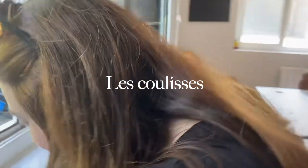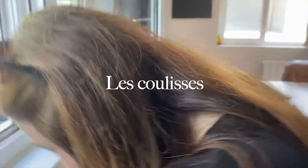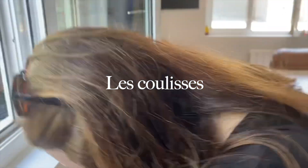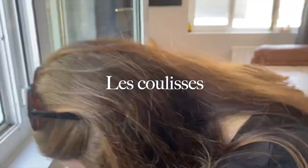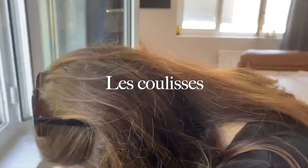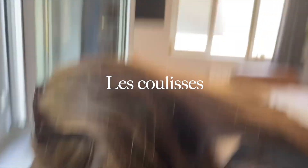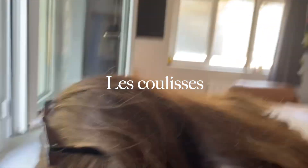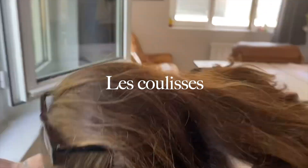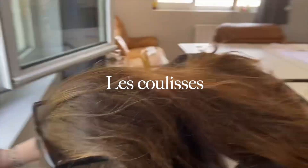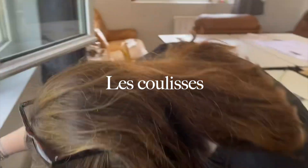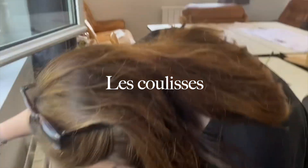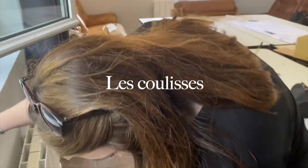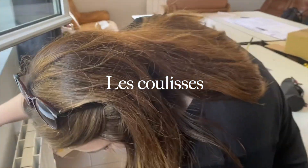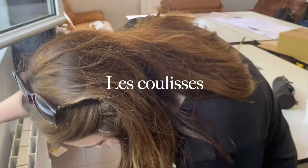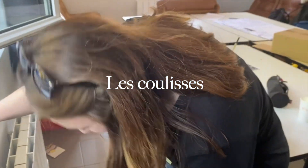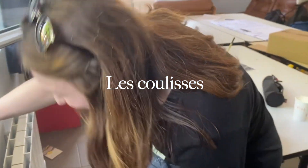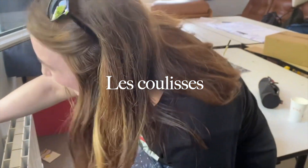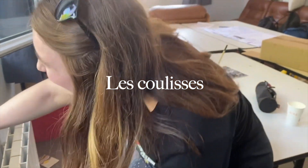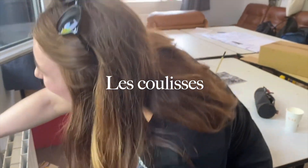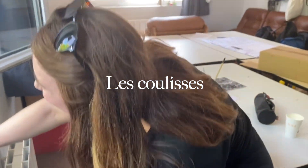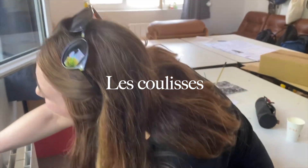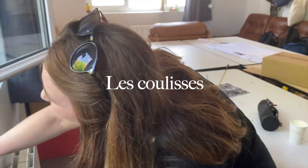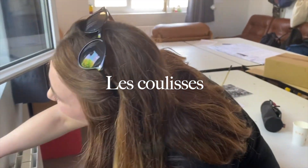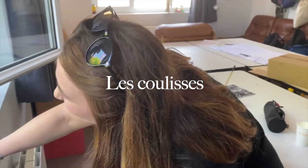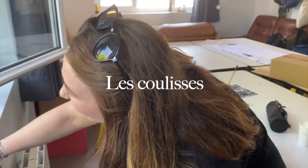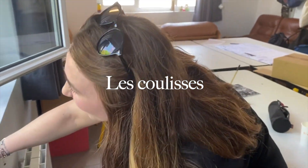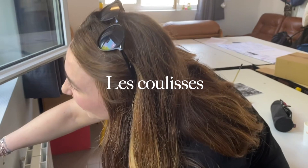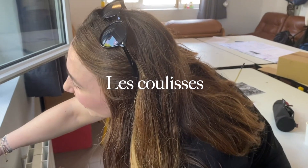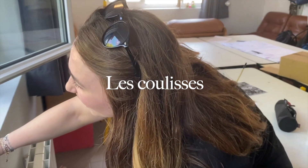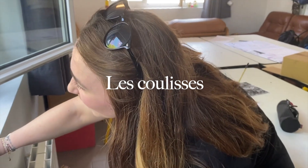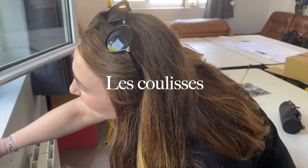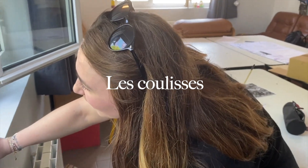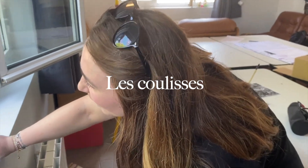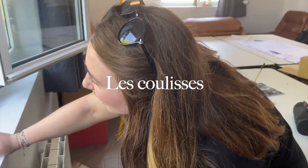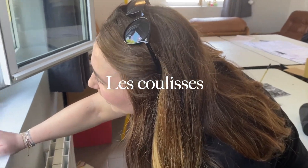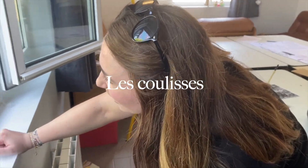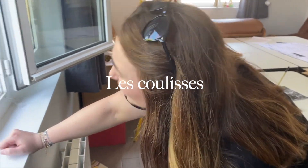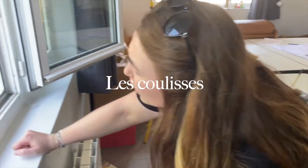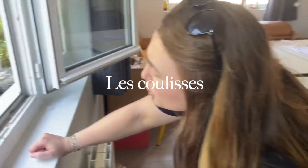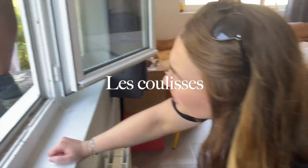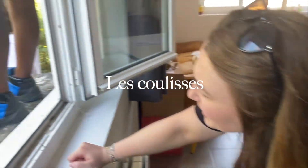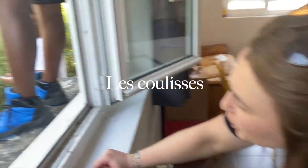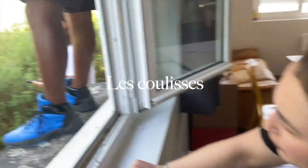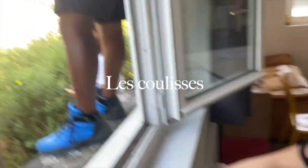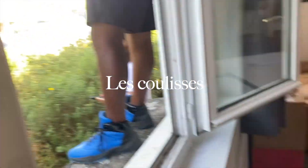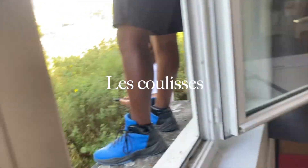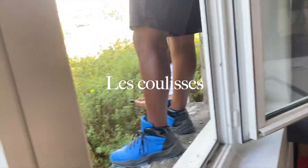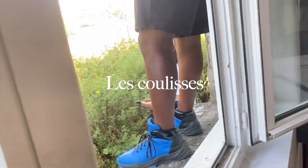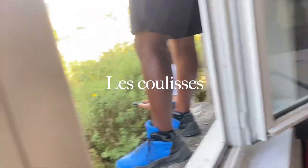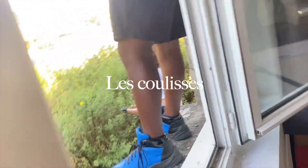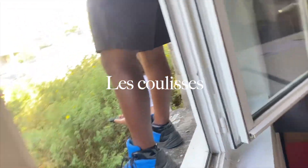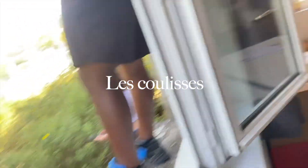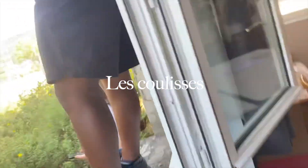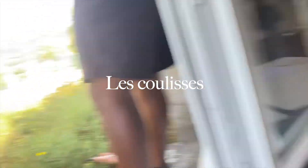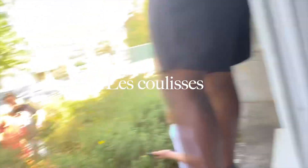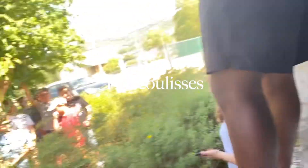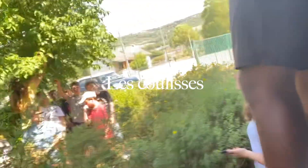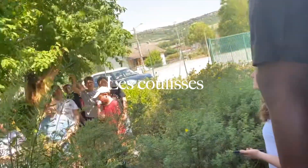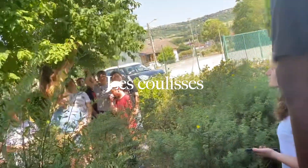Qu'est-ce qui pique? Ah, je me suis fait piquer par les orties. Ah, c'est moi. Je... Attends, je suis en train de crever. Je me suis fait piquer par les